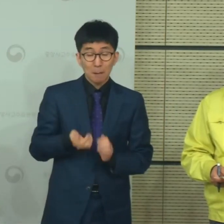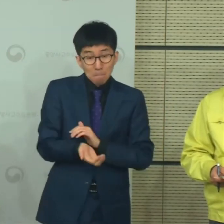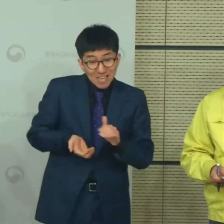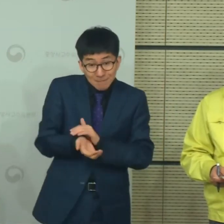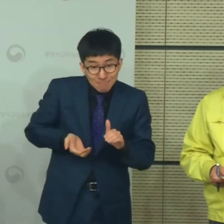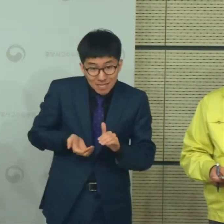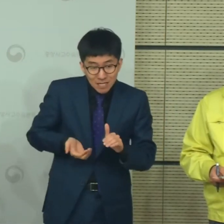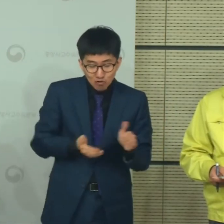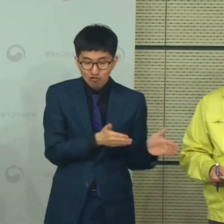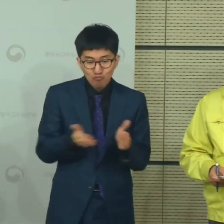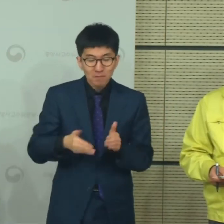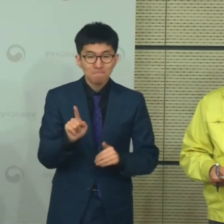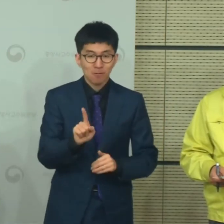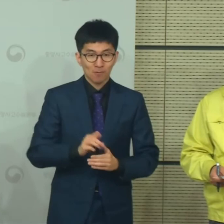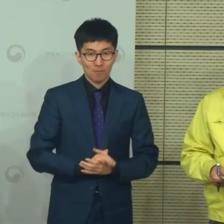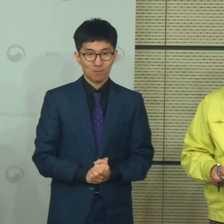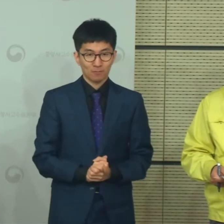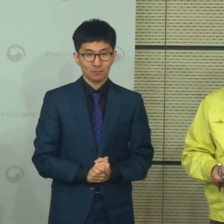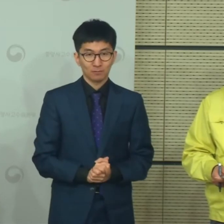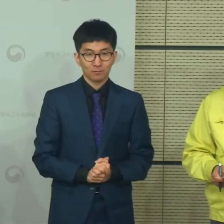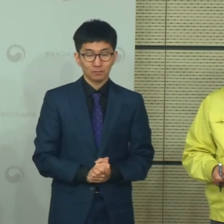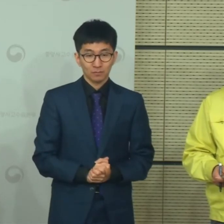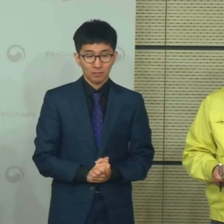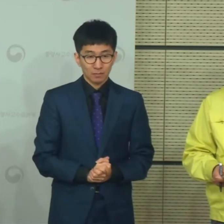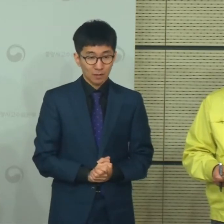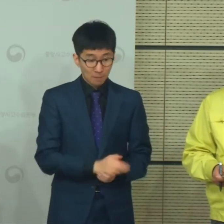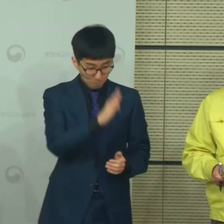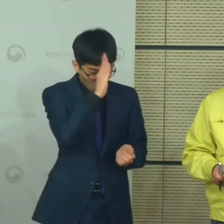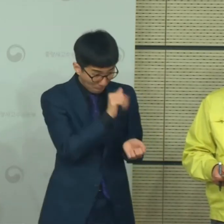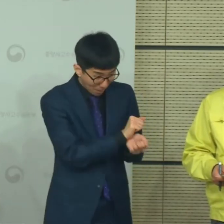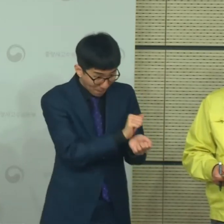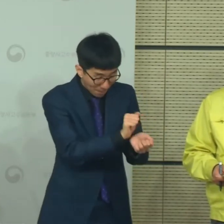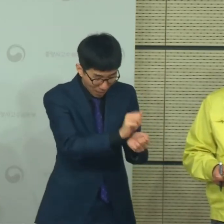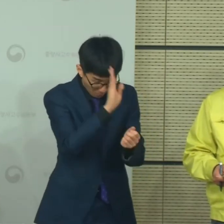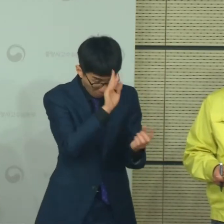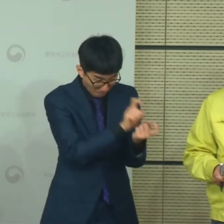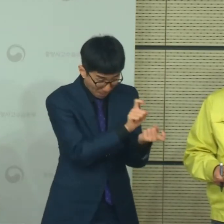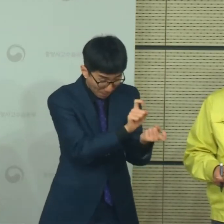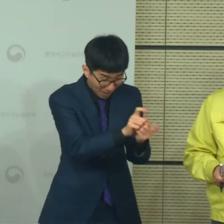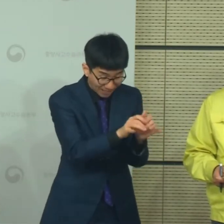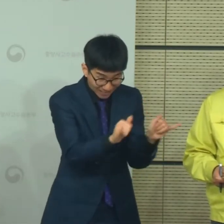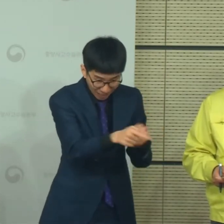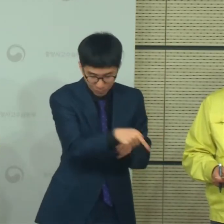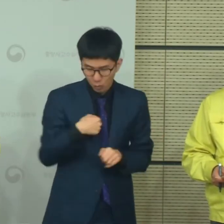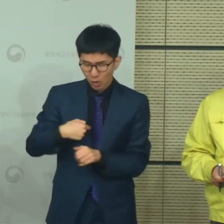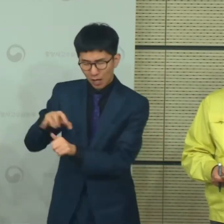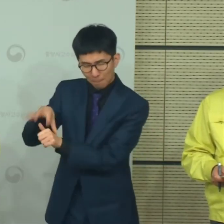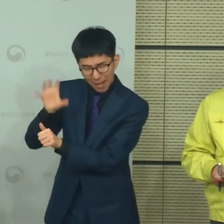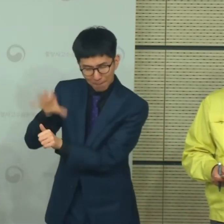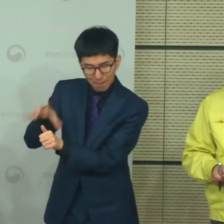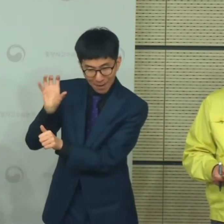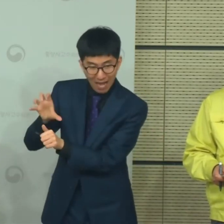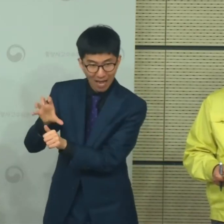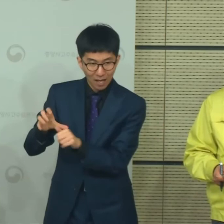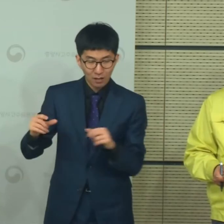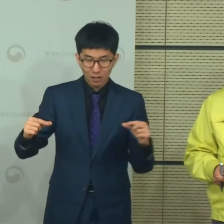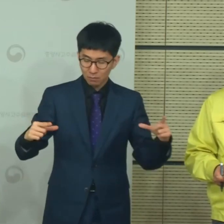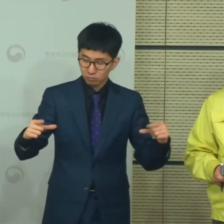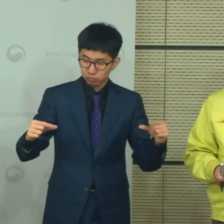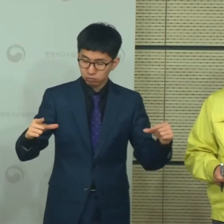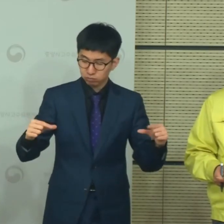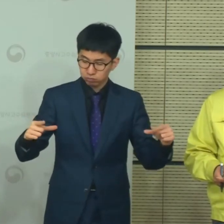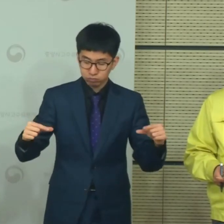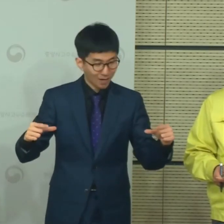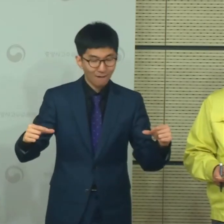소위 그 새로 발견되는 환자와 그 격리 해제되는 환자 사이에 이 좀 누적적인